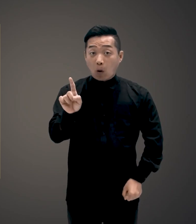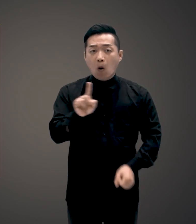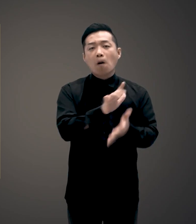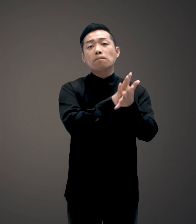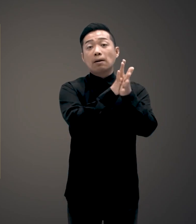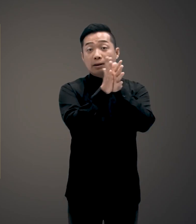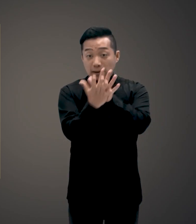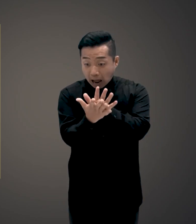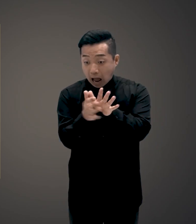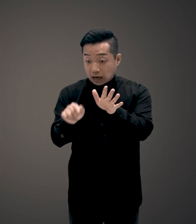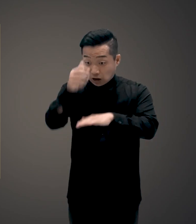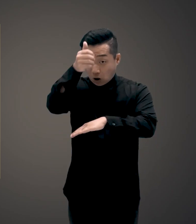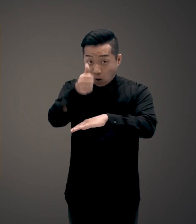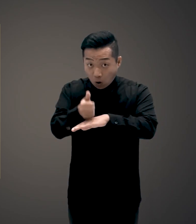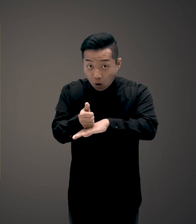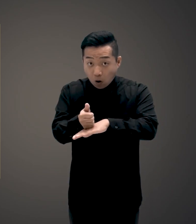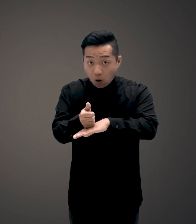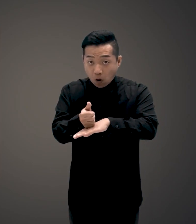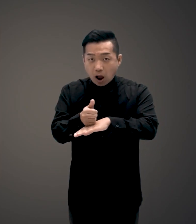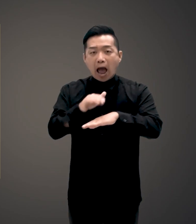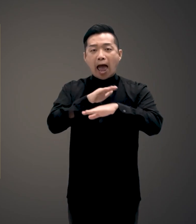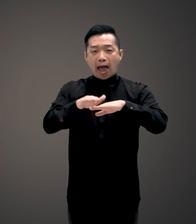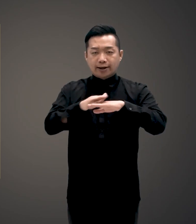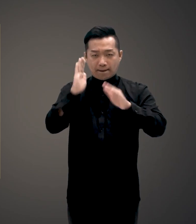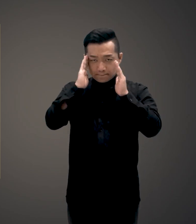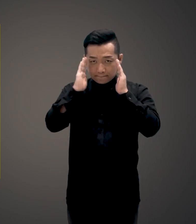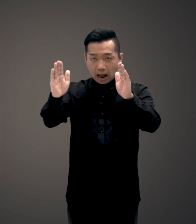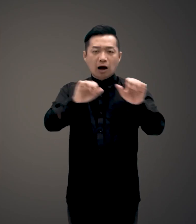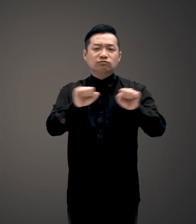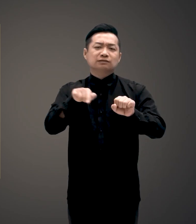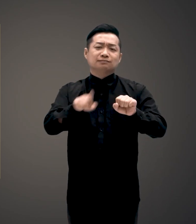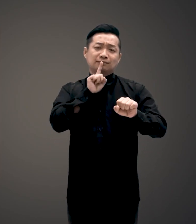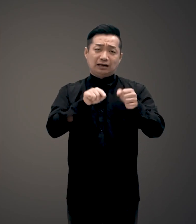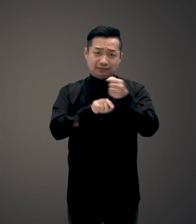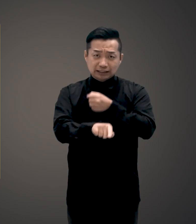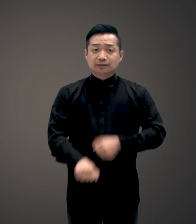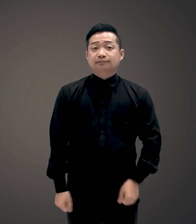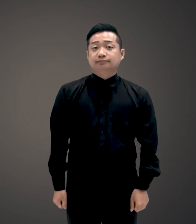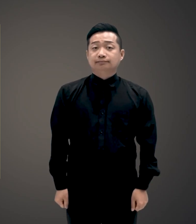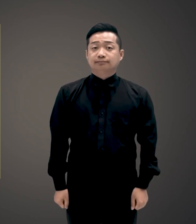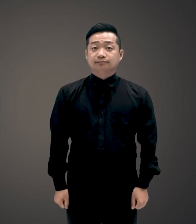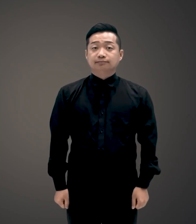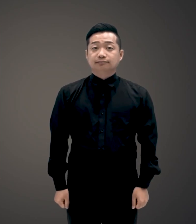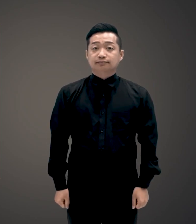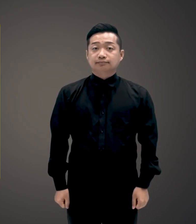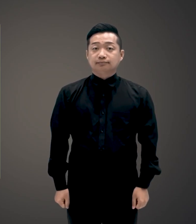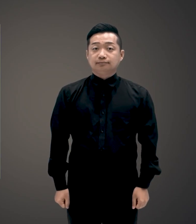움직인다는 건 변화하는 거고, 변화하는 건 어떤 식으로든 해결점을 향해 가는 거니까.